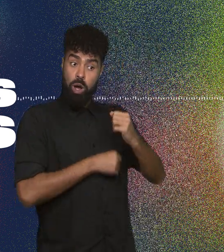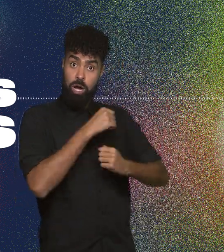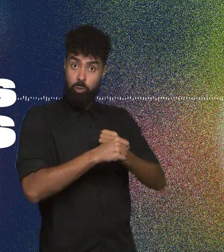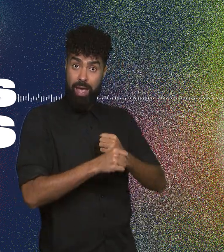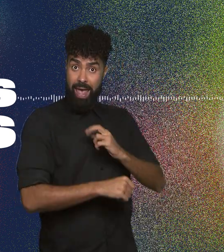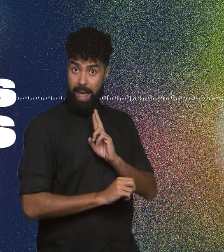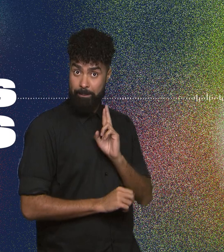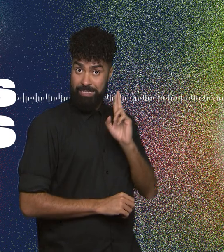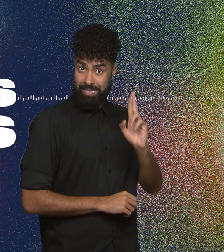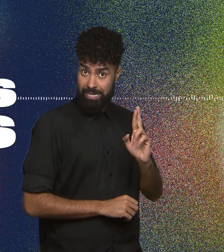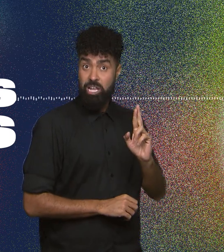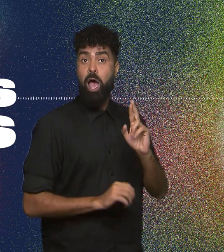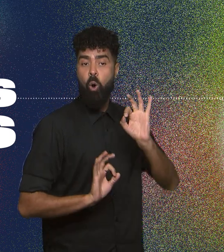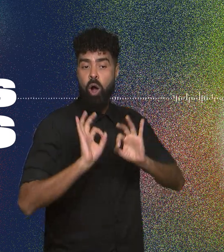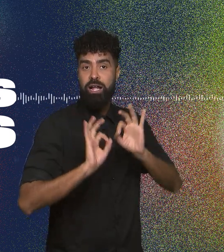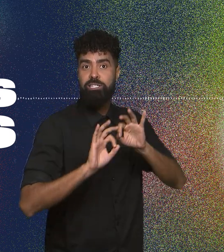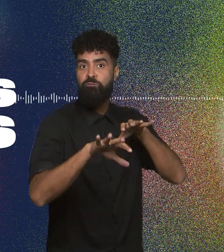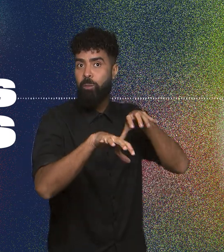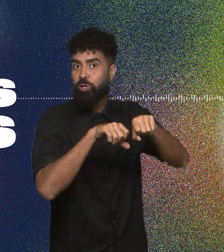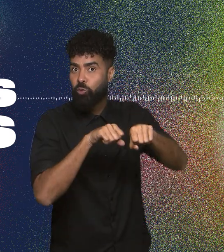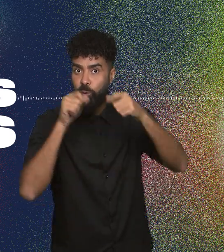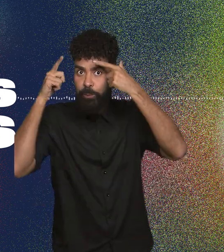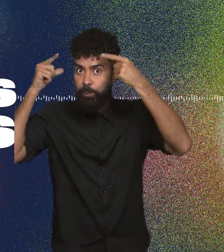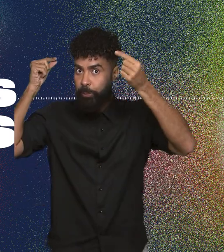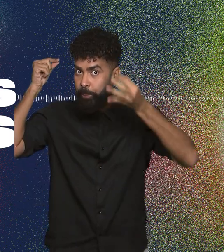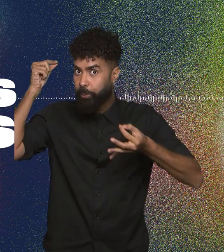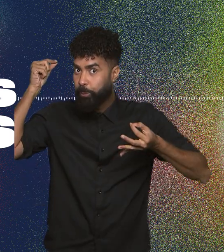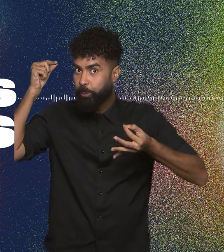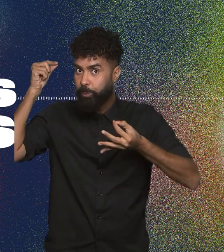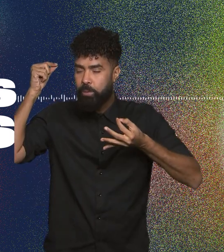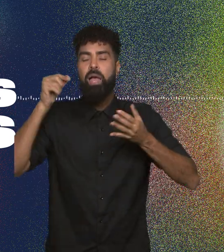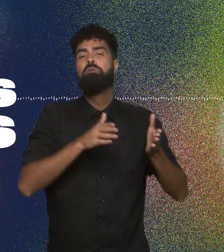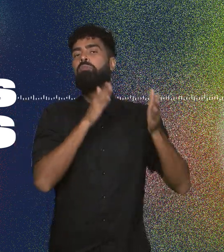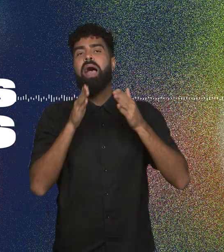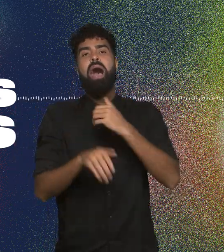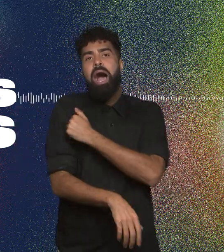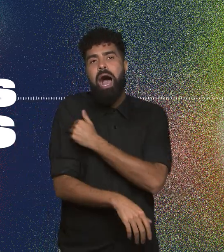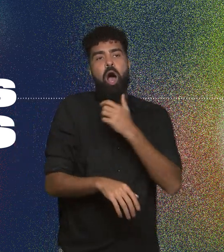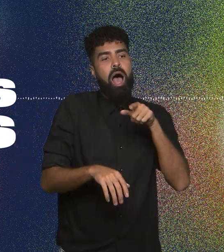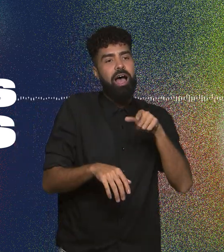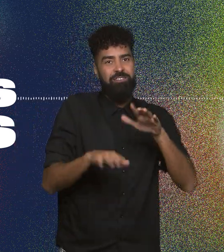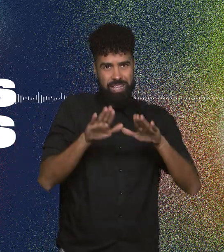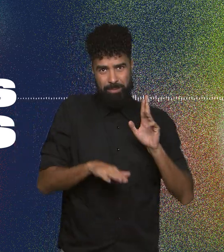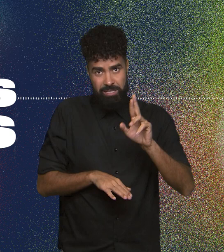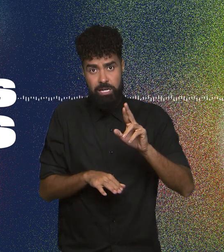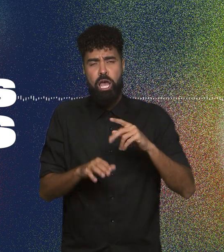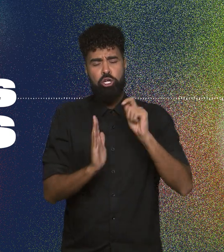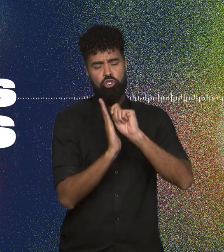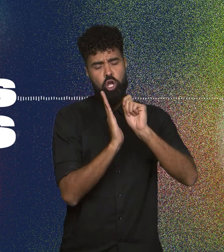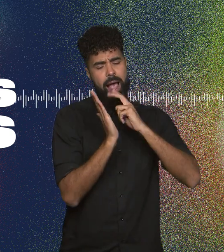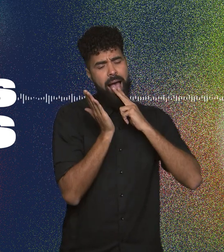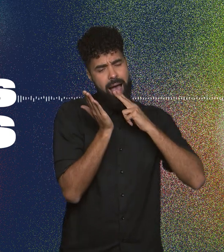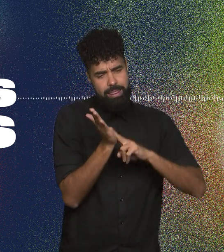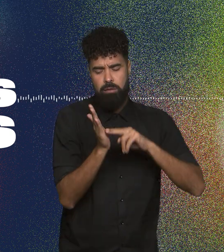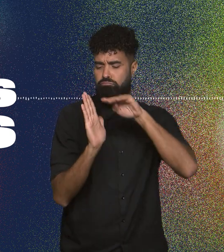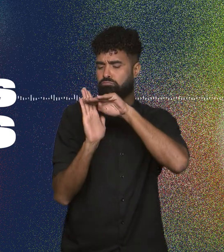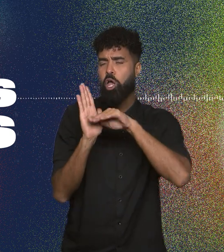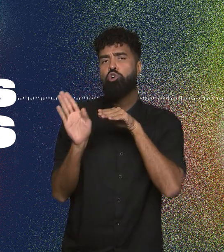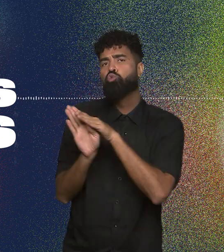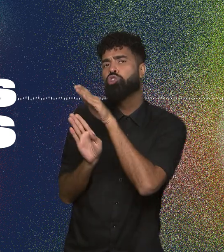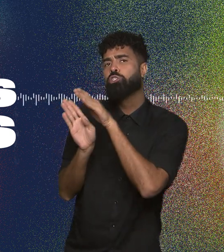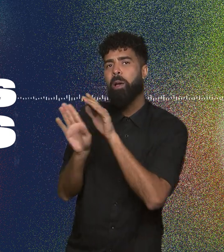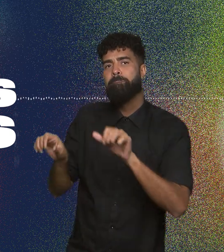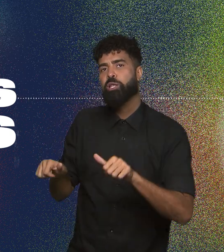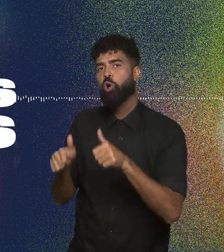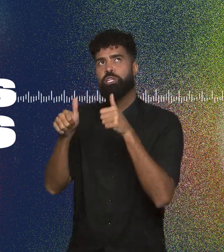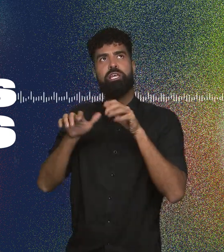Tem anos que os representantes escrevem cartas para vir aqui na direção fazer solicitações de melhorias nos aspectos físicos da escola. Às vezes são